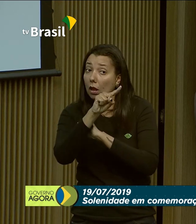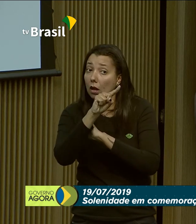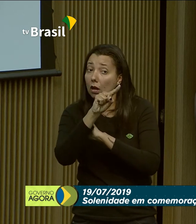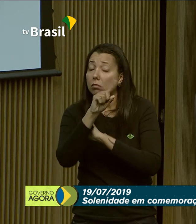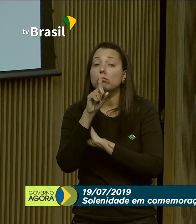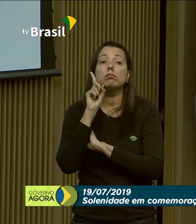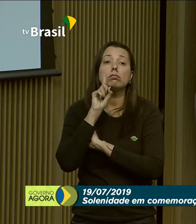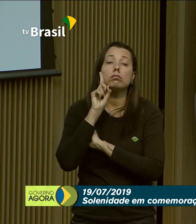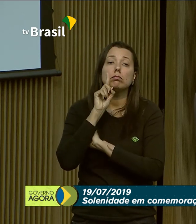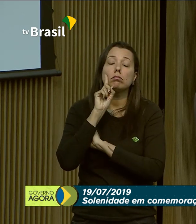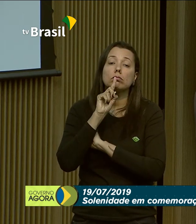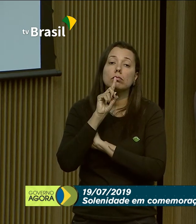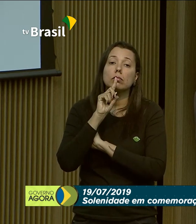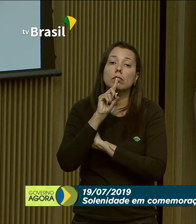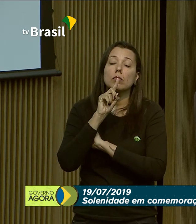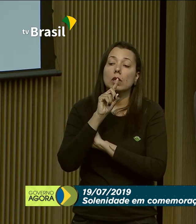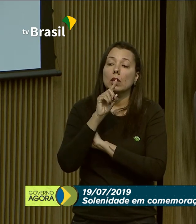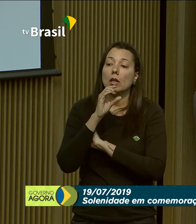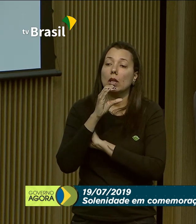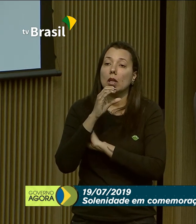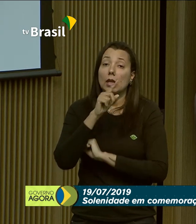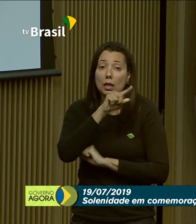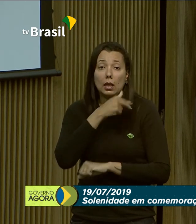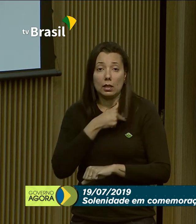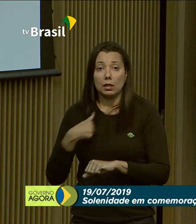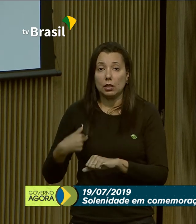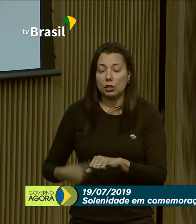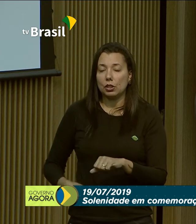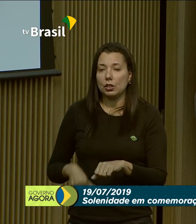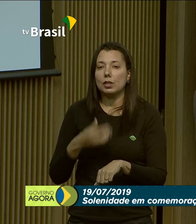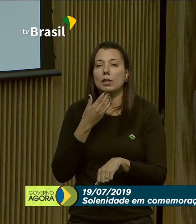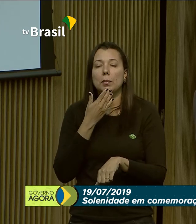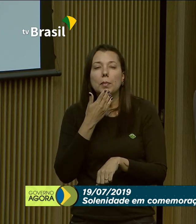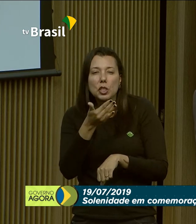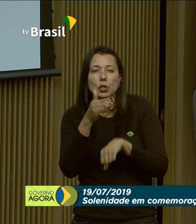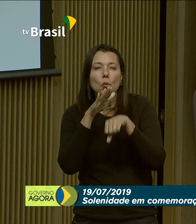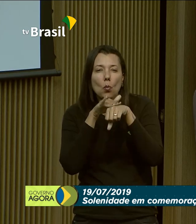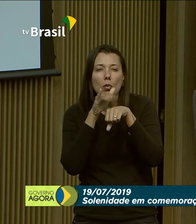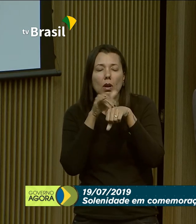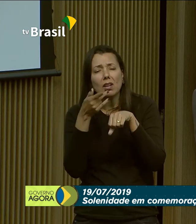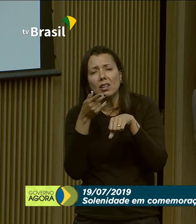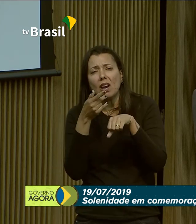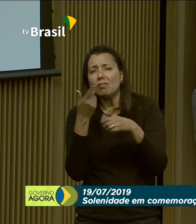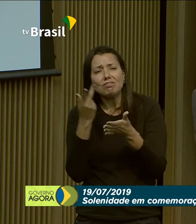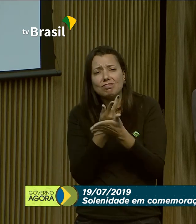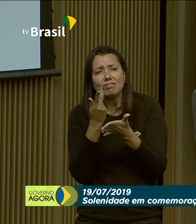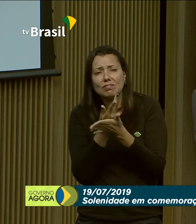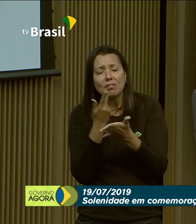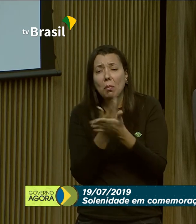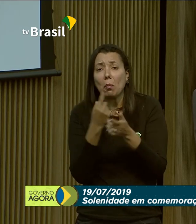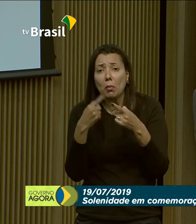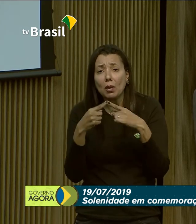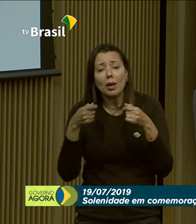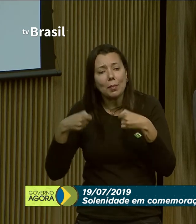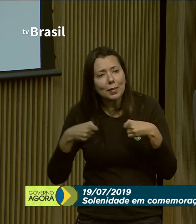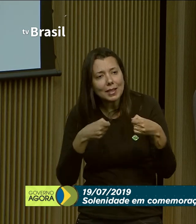Unidos. E o Xi Jinping fez um apelo para que isso não acontecesse, que ele precisava do Renato Augusto